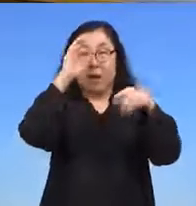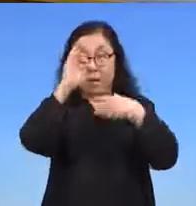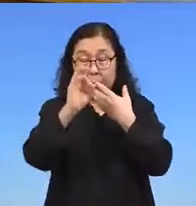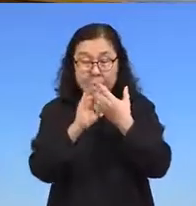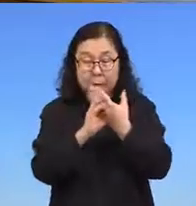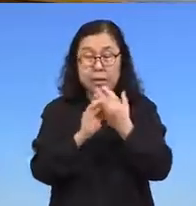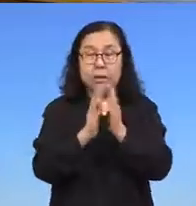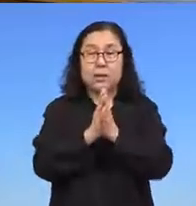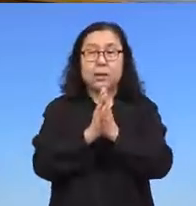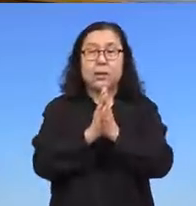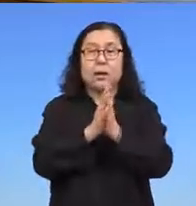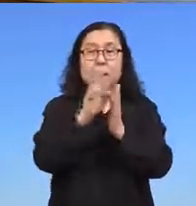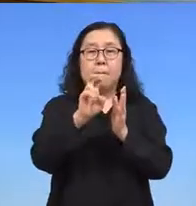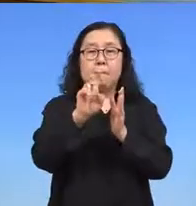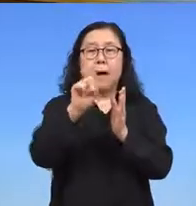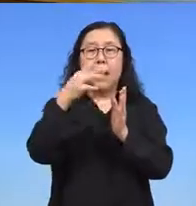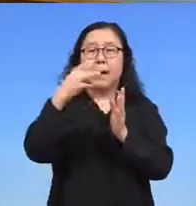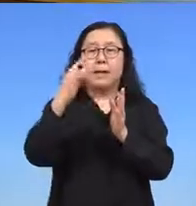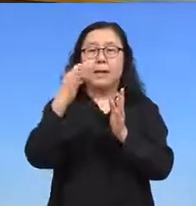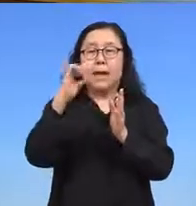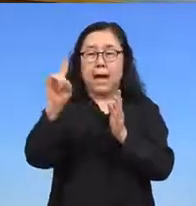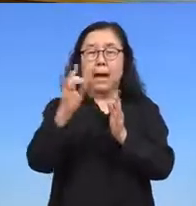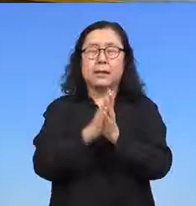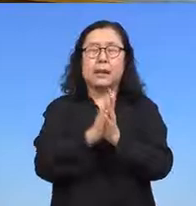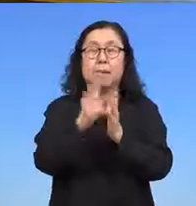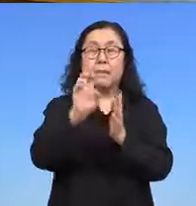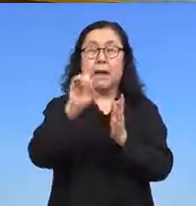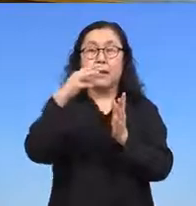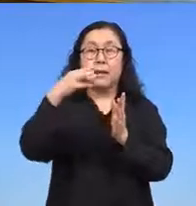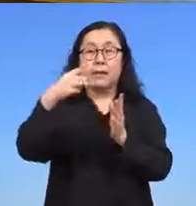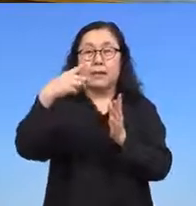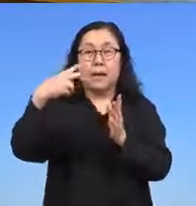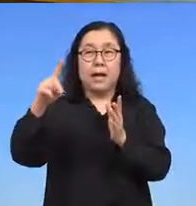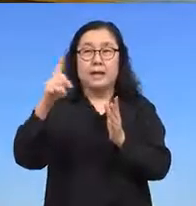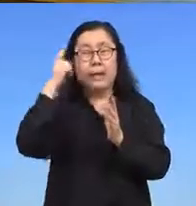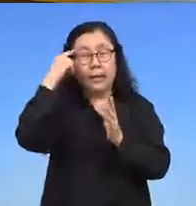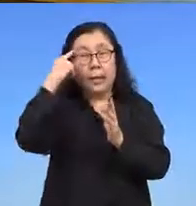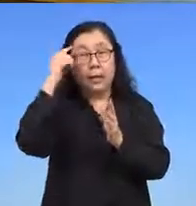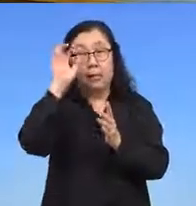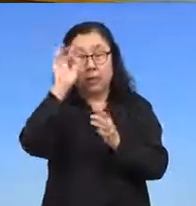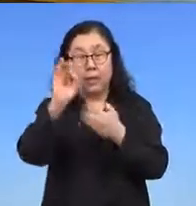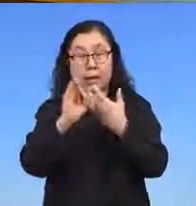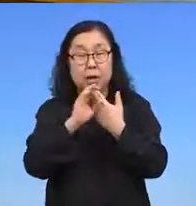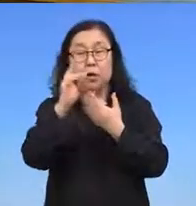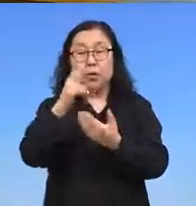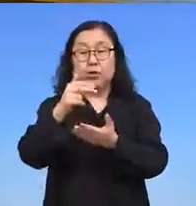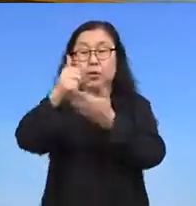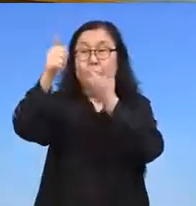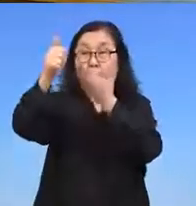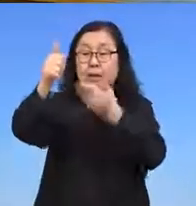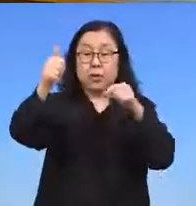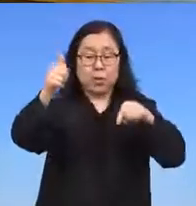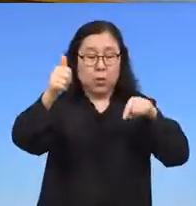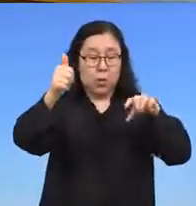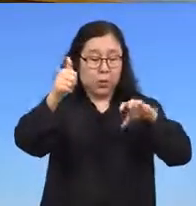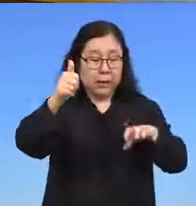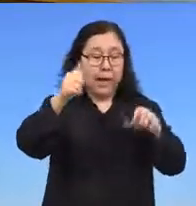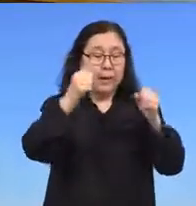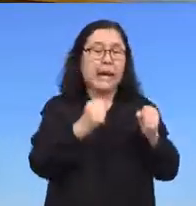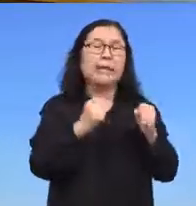이 마르다의 생각의 흐름을 한번 잘 살펴보십시오. 마르다가 예수께 여짜오되 주께서